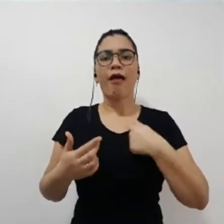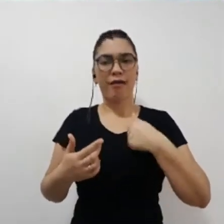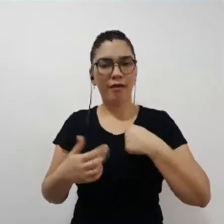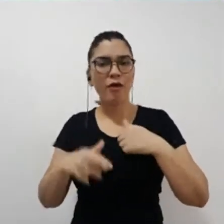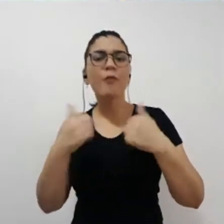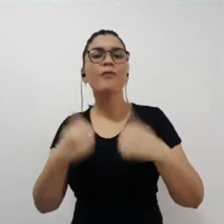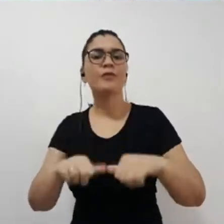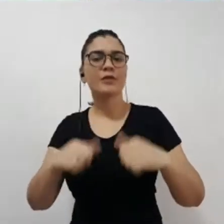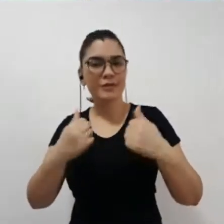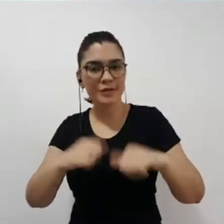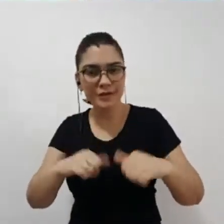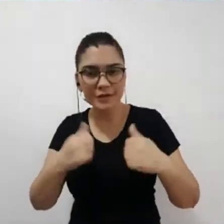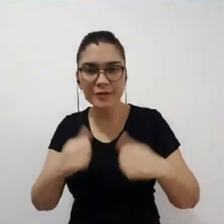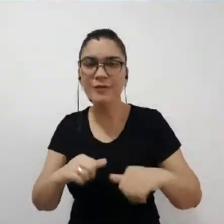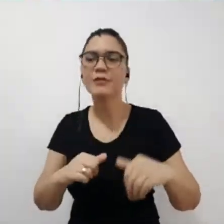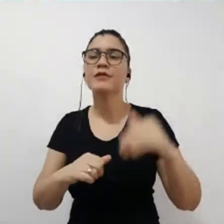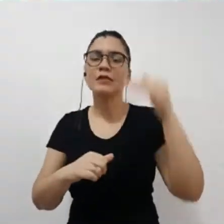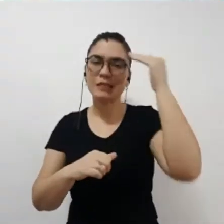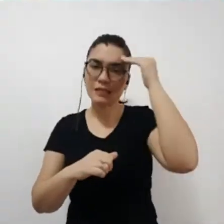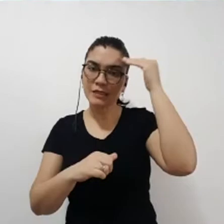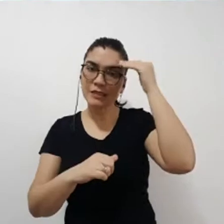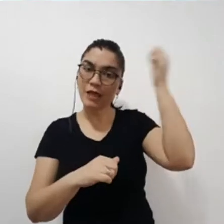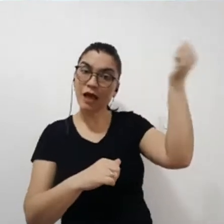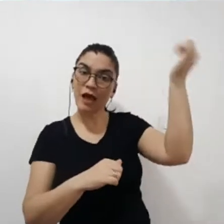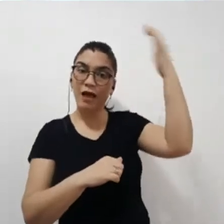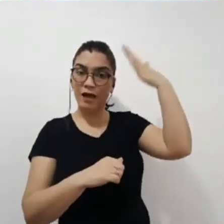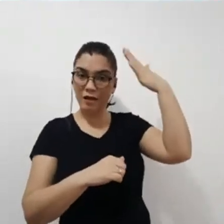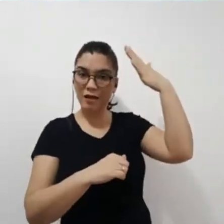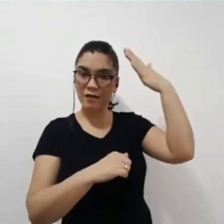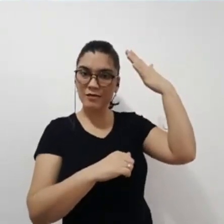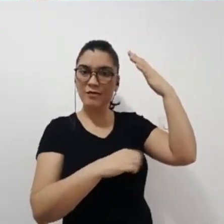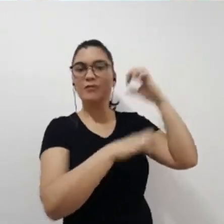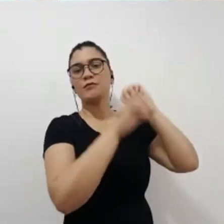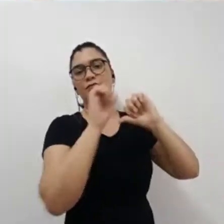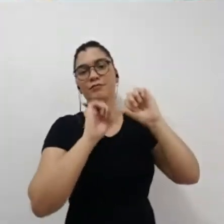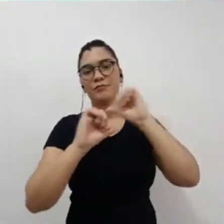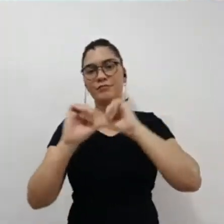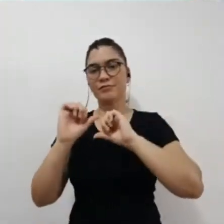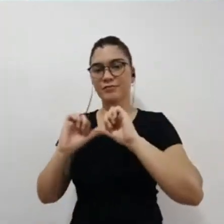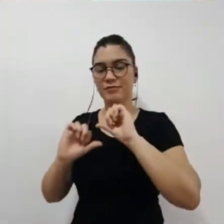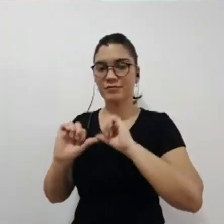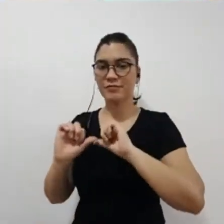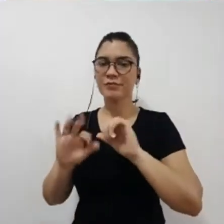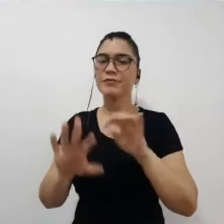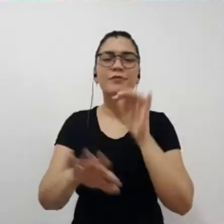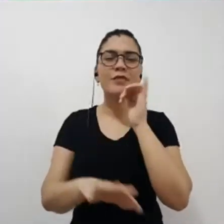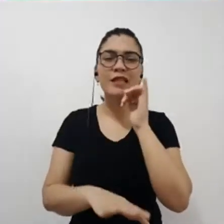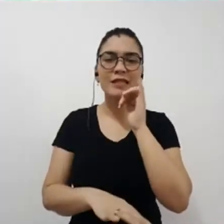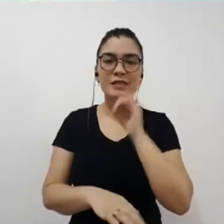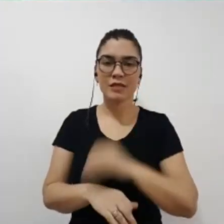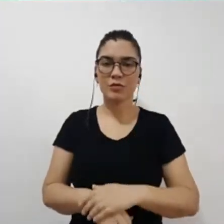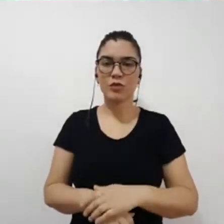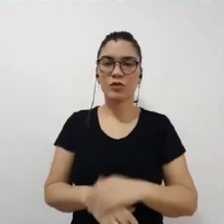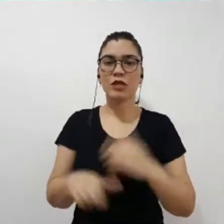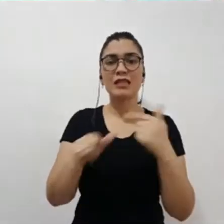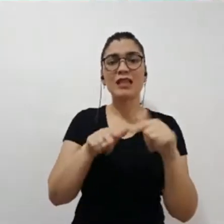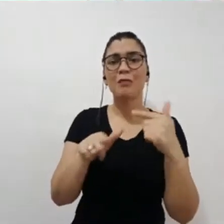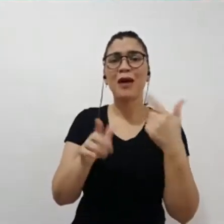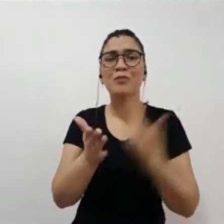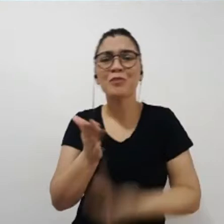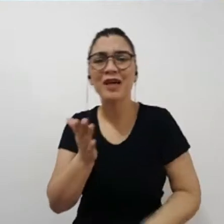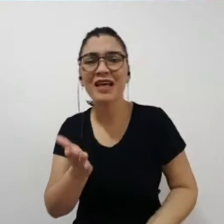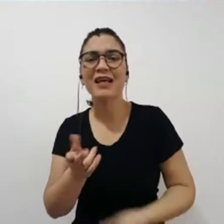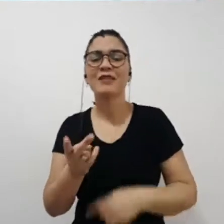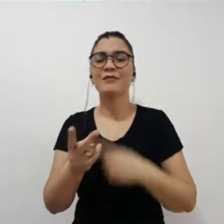de Deus. Então, o desemprego, o vírus, as situações políticas do